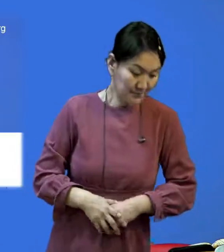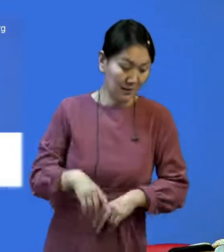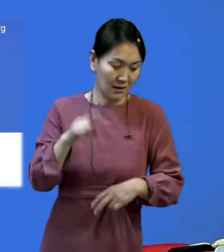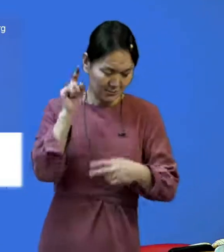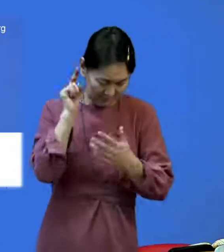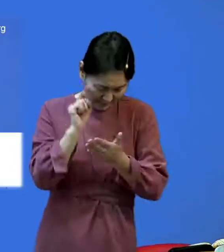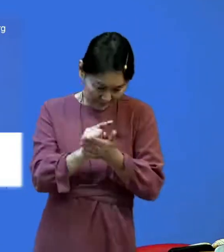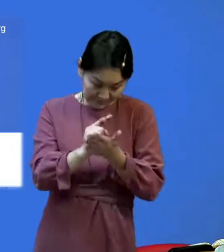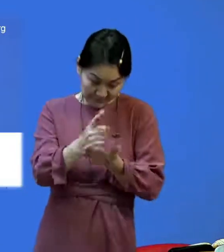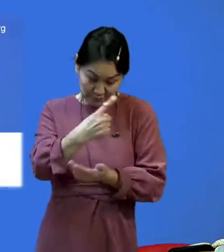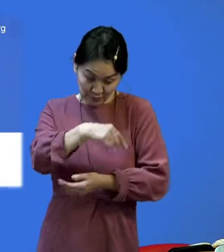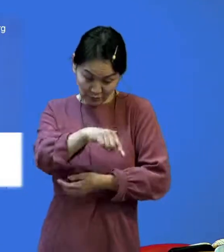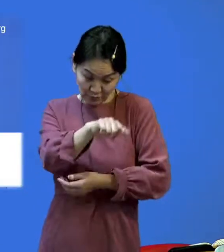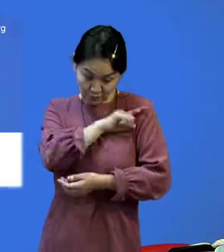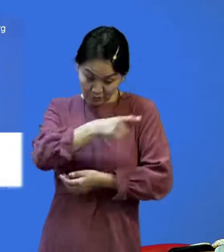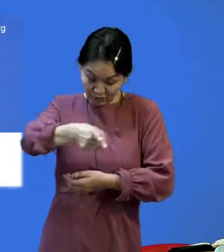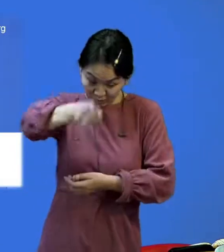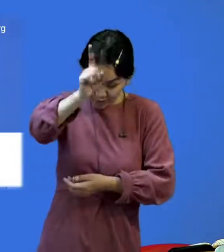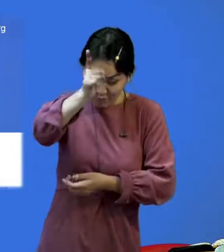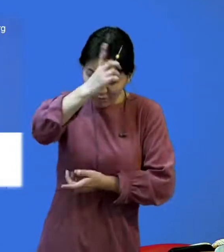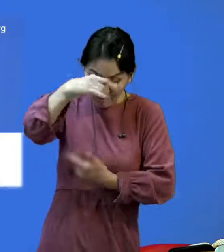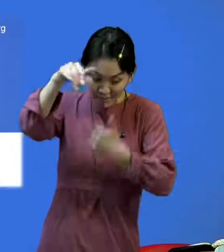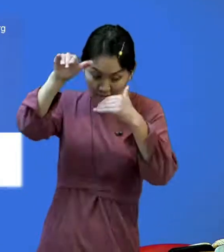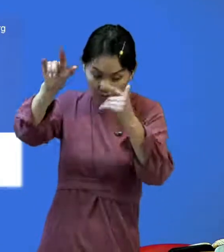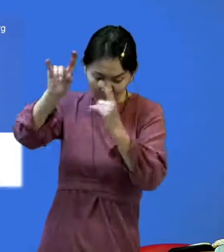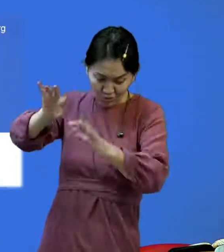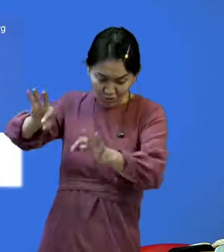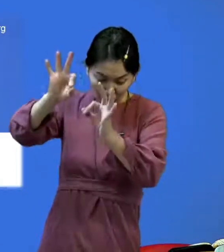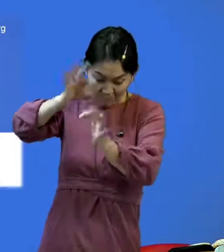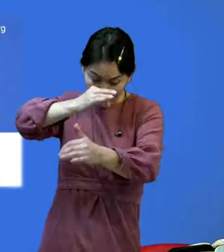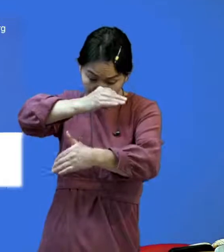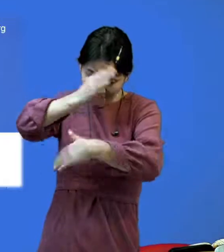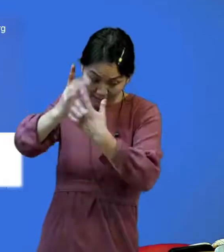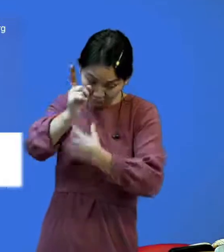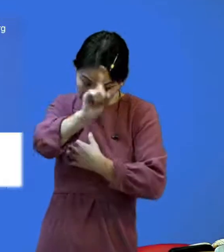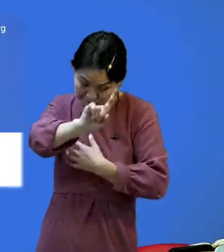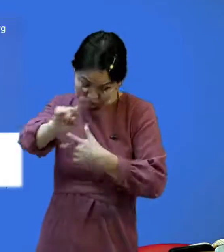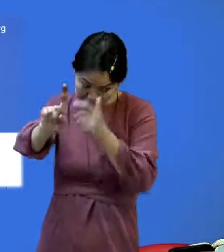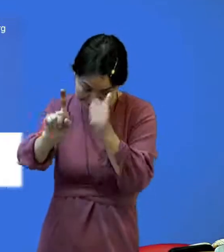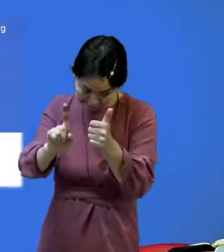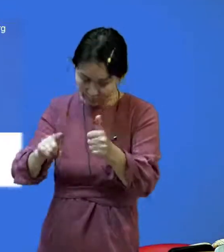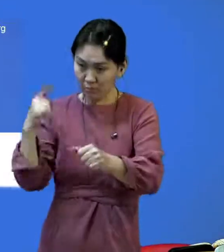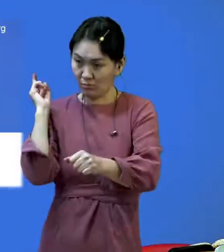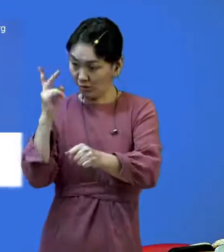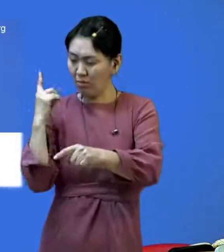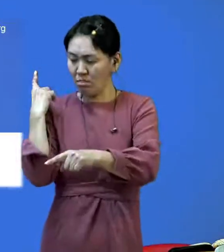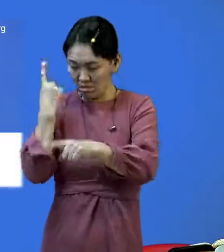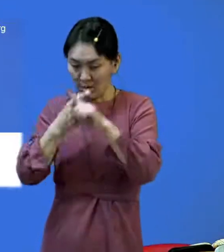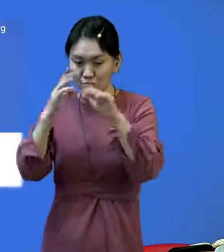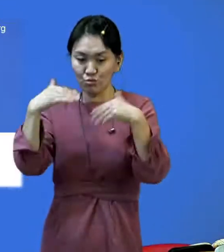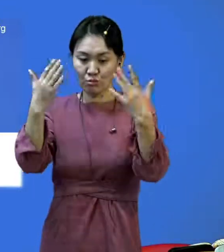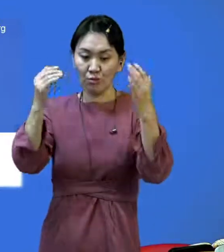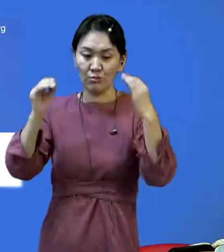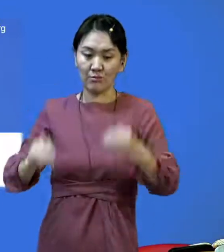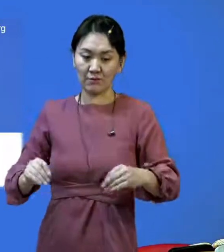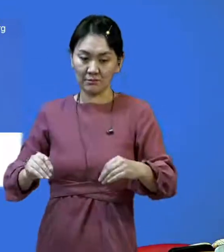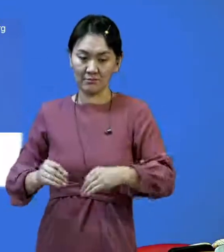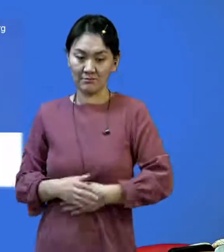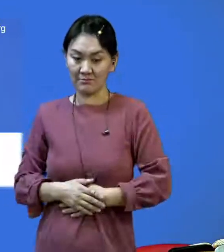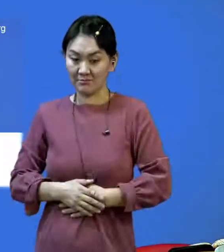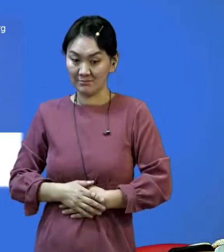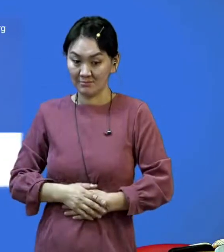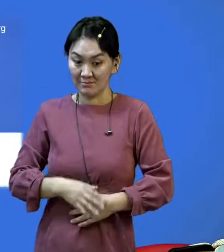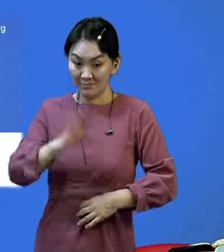Гагцгүй эхлээд бурхны хаанчлал ба зөвхт байдлыг хайх тун тэгвэл энэ бүхнийг та нарт нэмж өгөх болно. Та